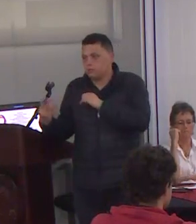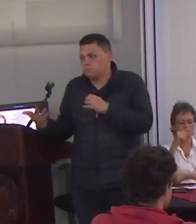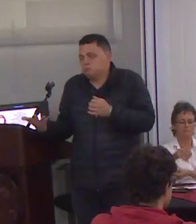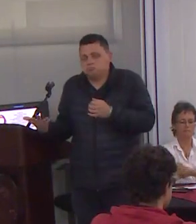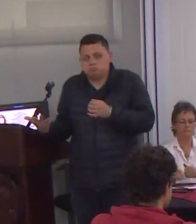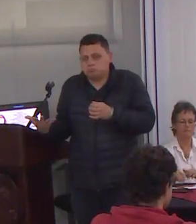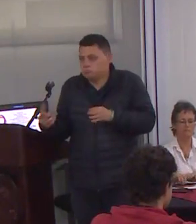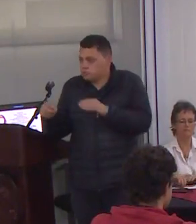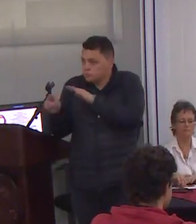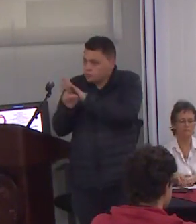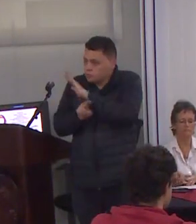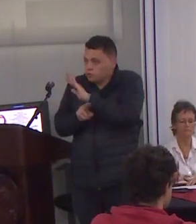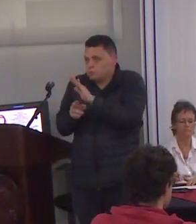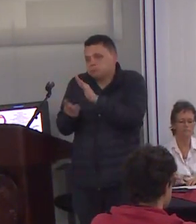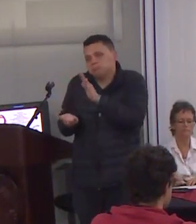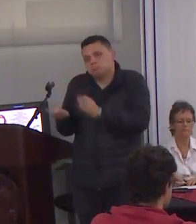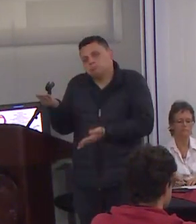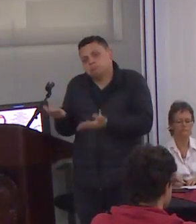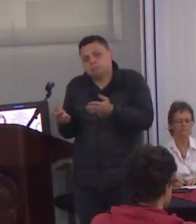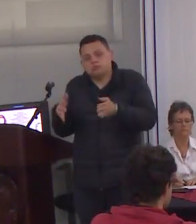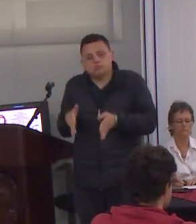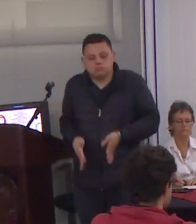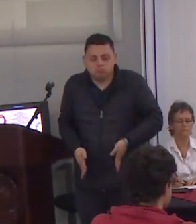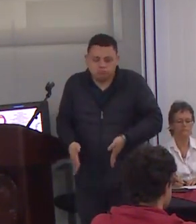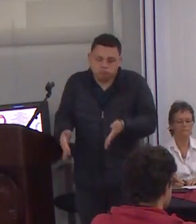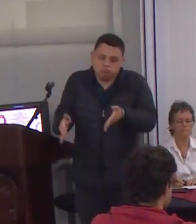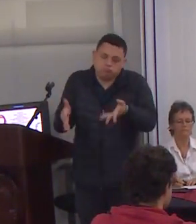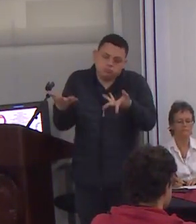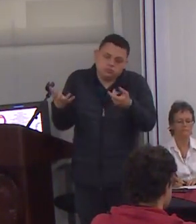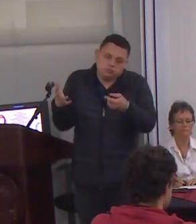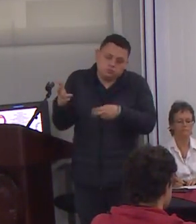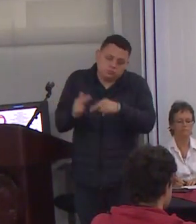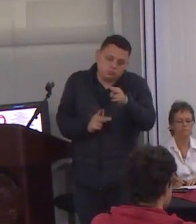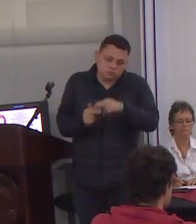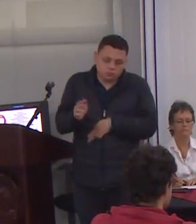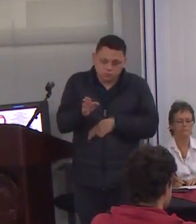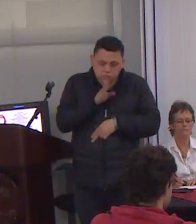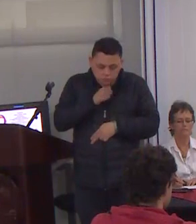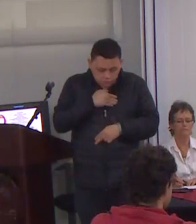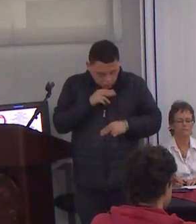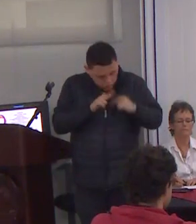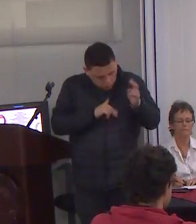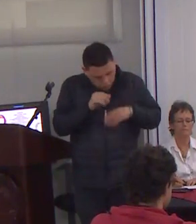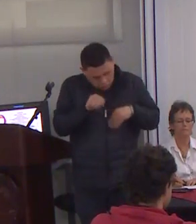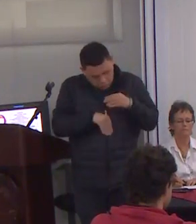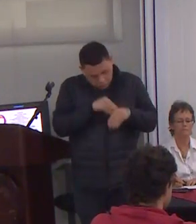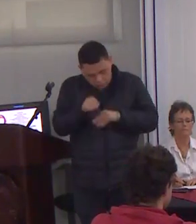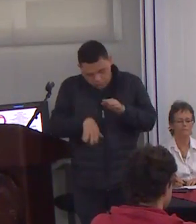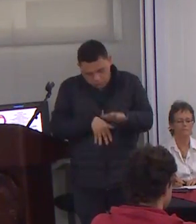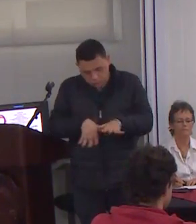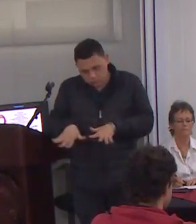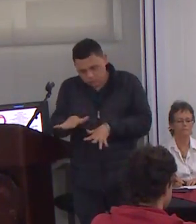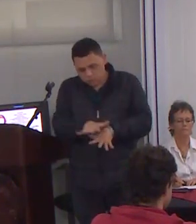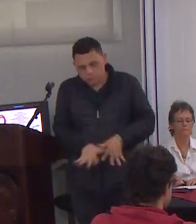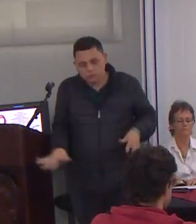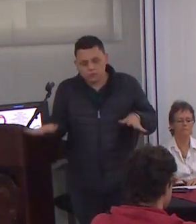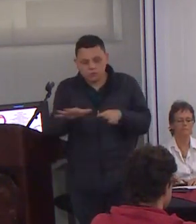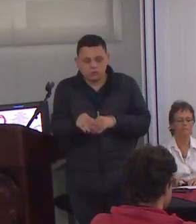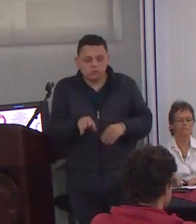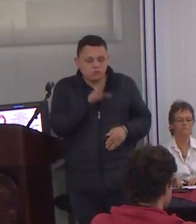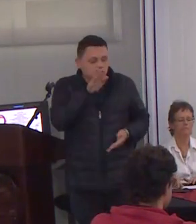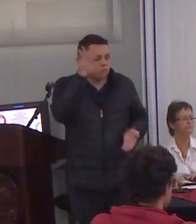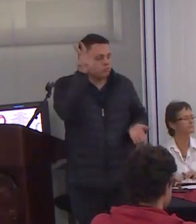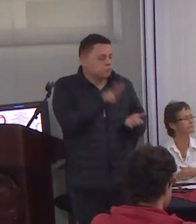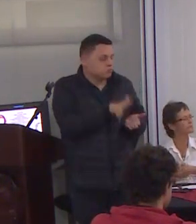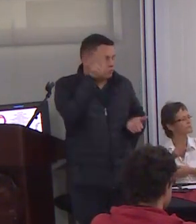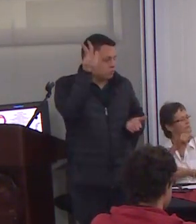vinculantes las normas cada quien hace su pedazo entonces desde quien lo construye ¿sí? hasta quien lo avala